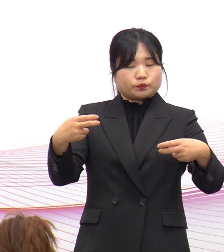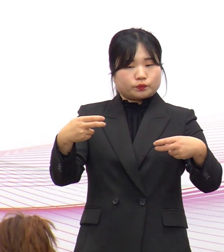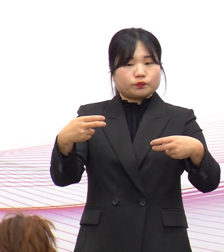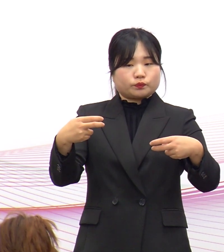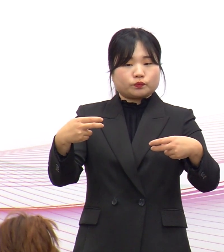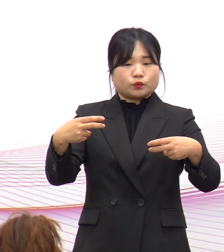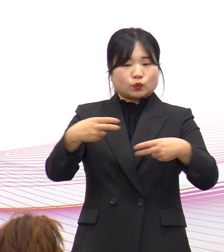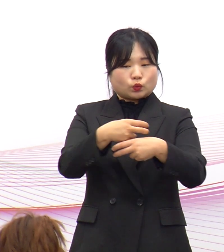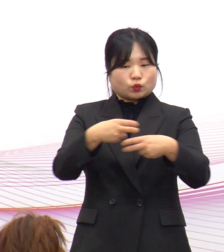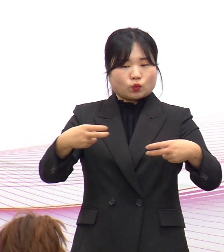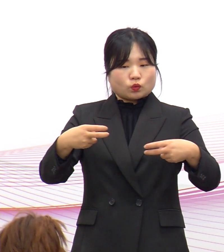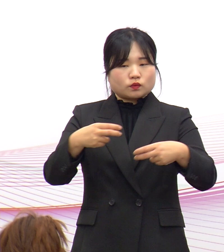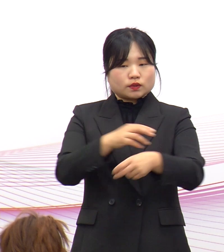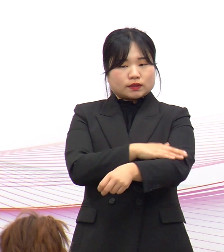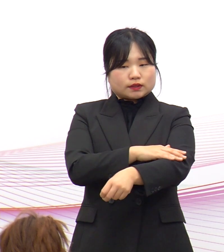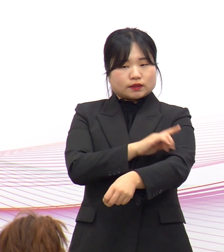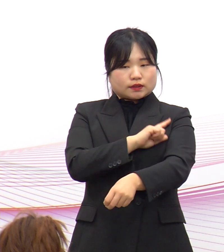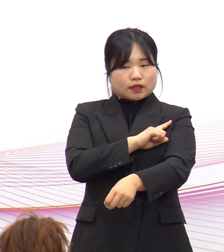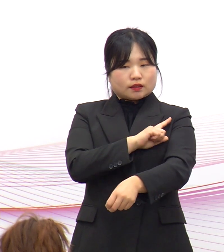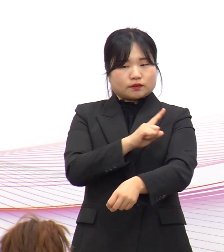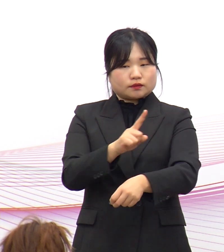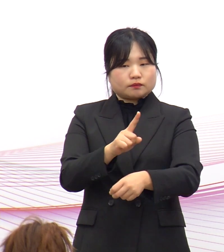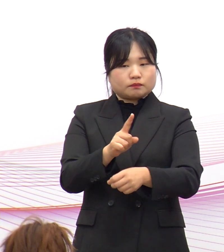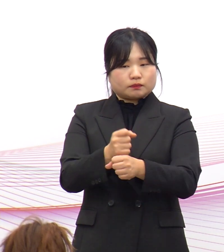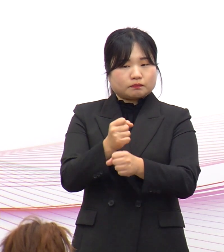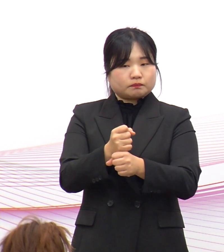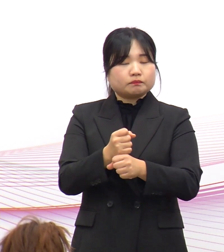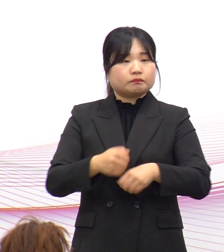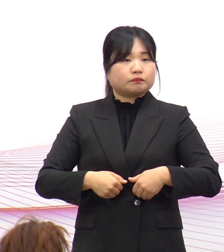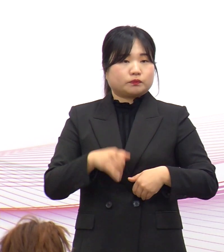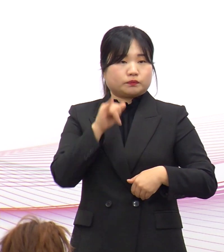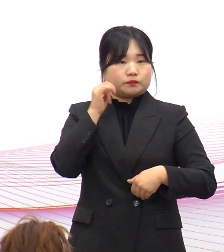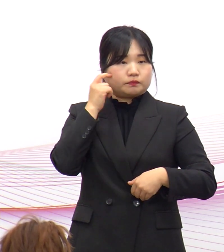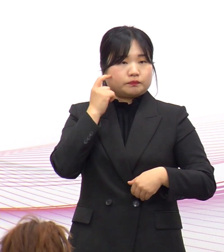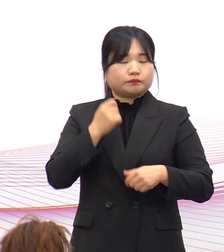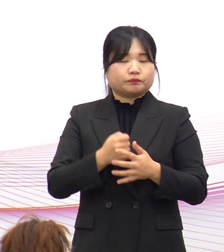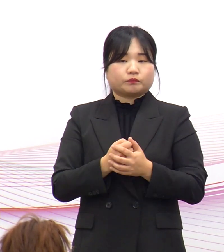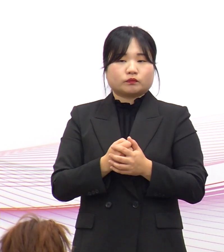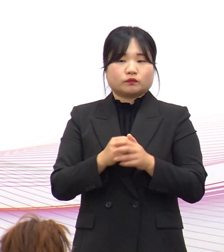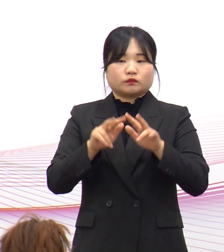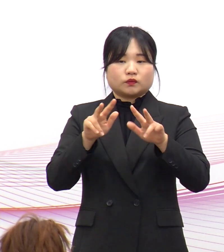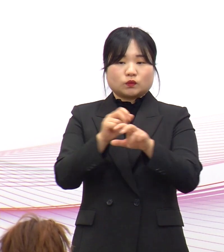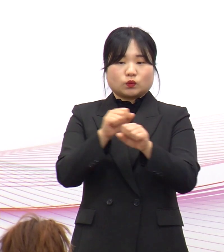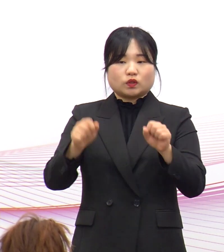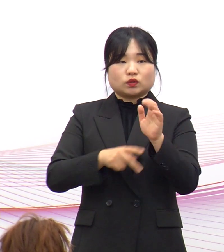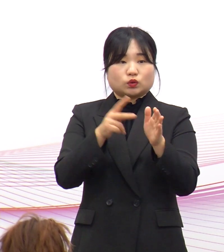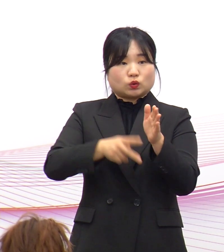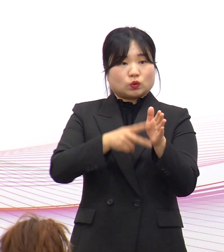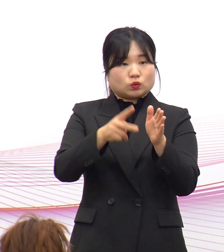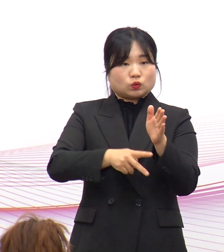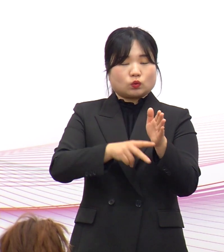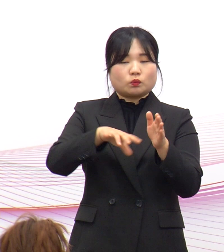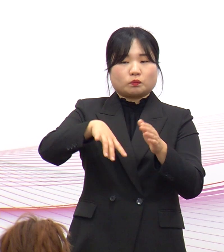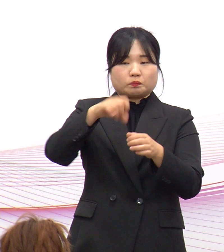교통망 구축을 최우선으로 해야 된다고 생각합니다. 그래서 지금 광역철도 1단계